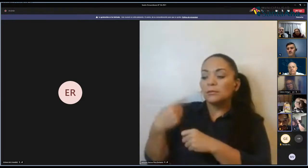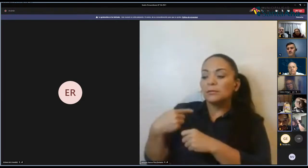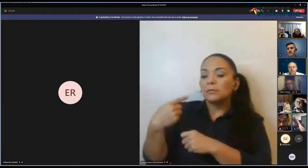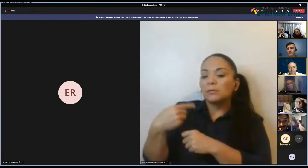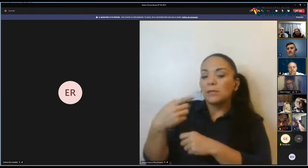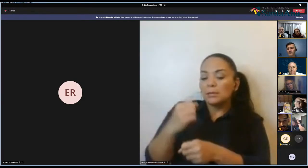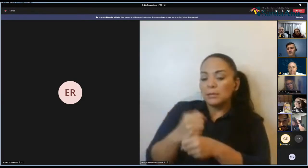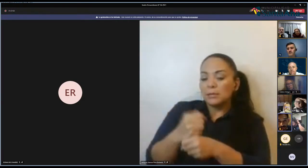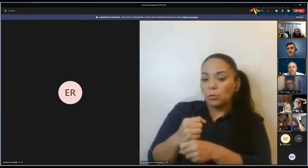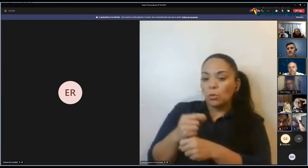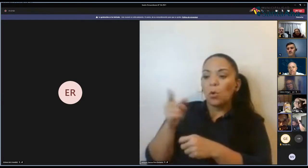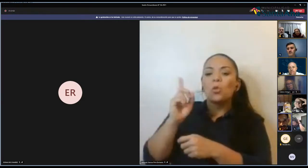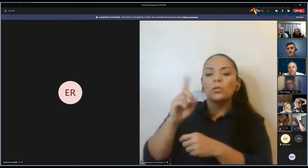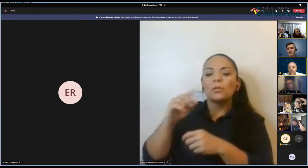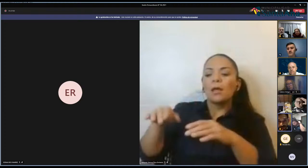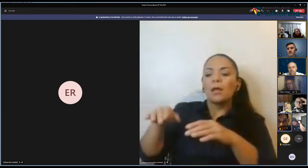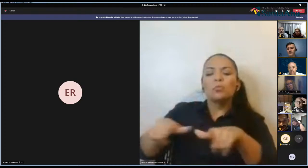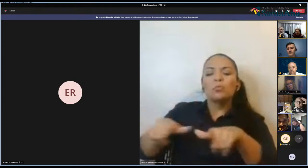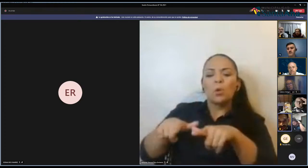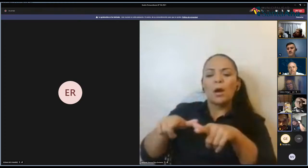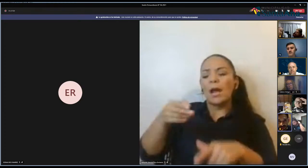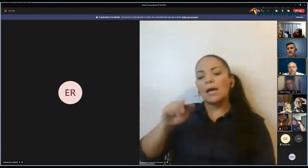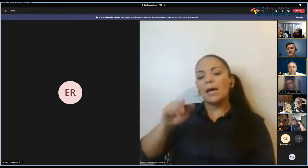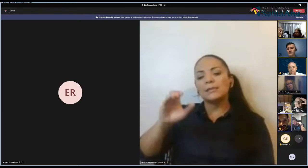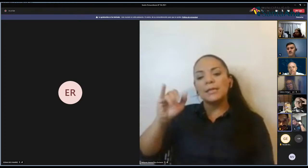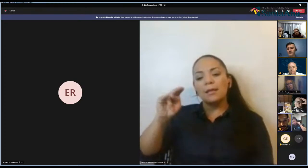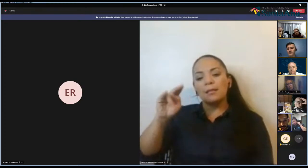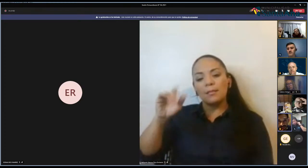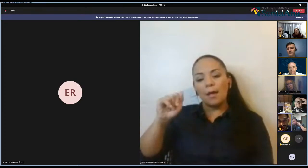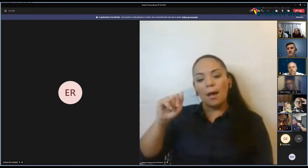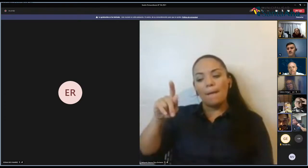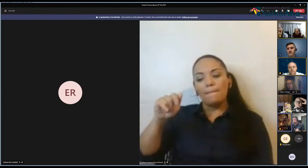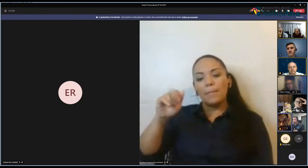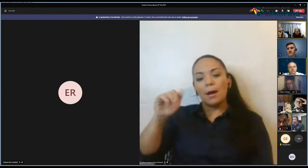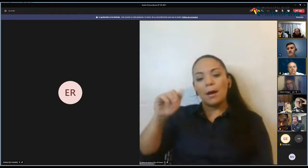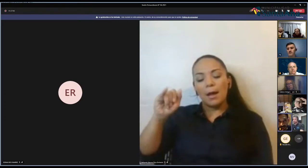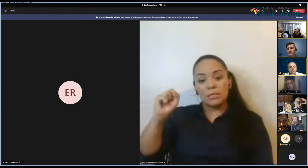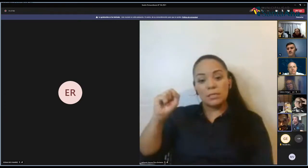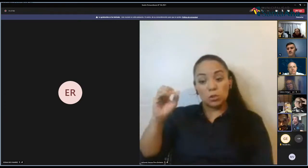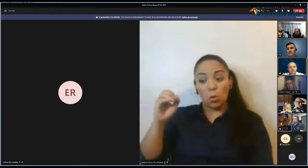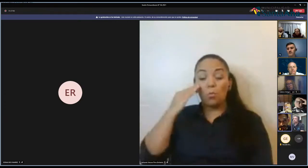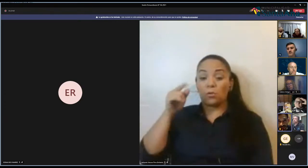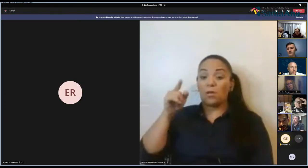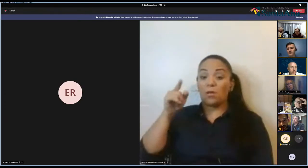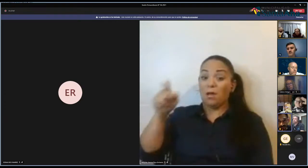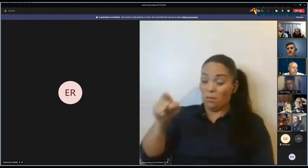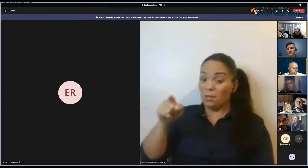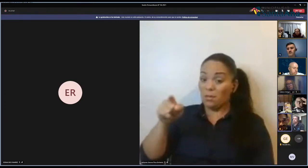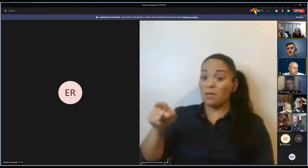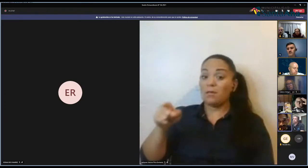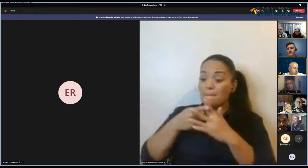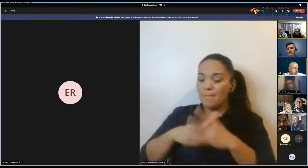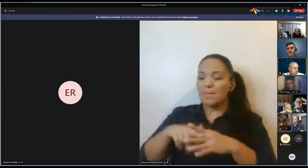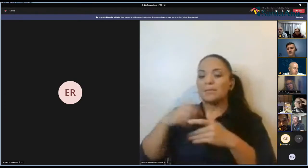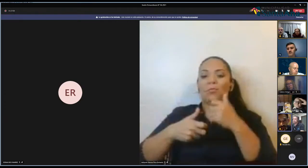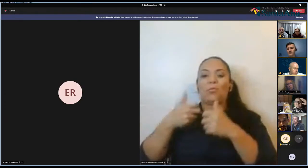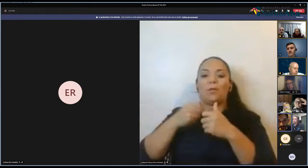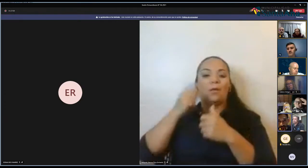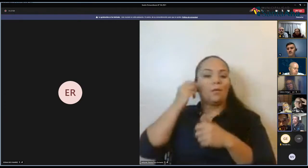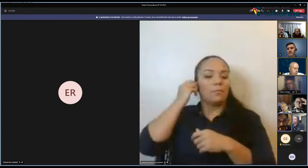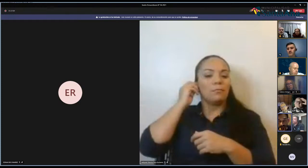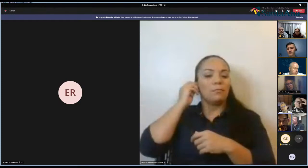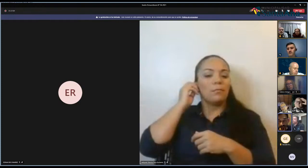paraíso verdad que ahí es donde está generando el problema realmente es donde radica el